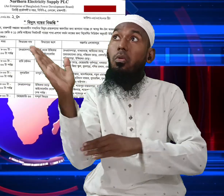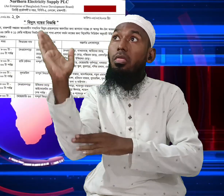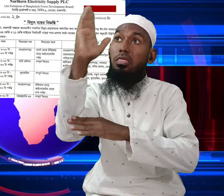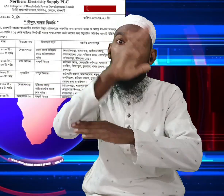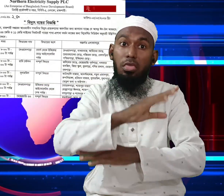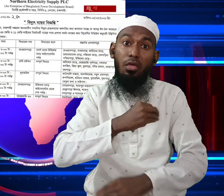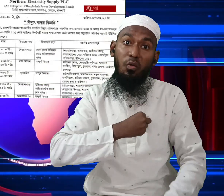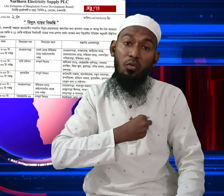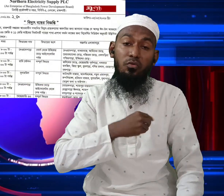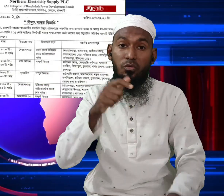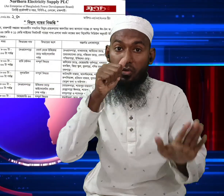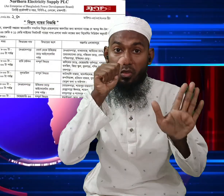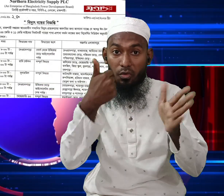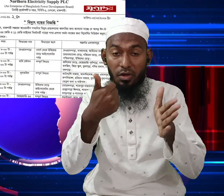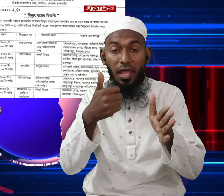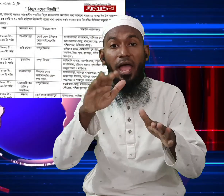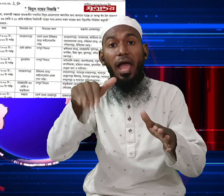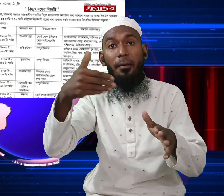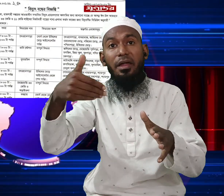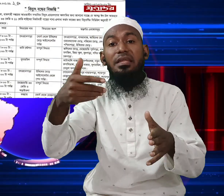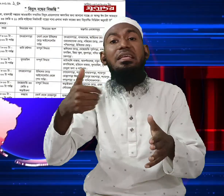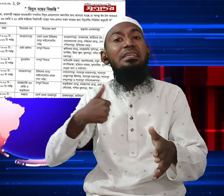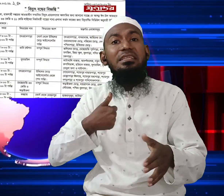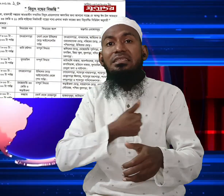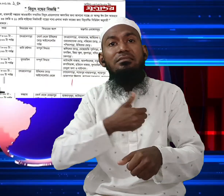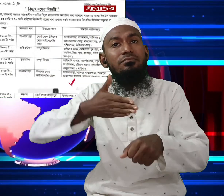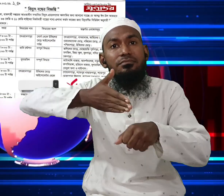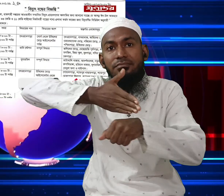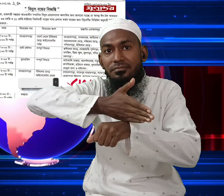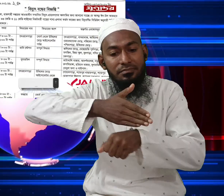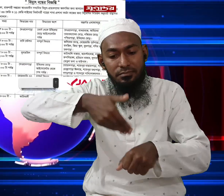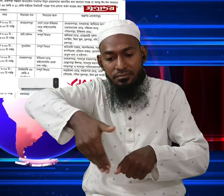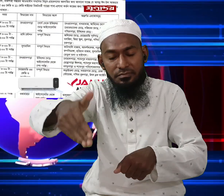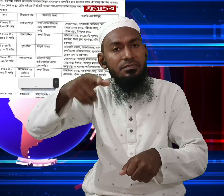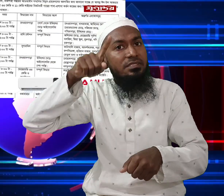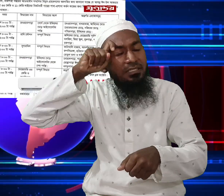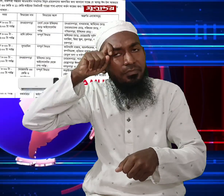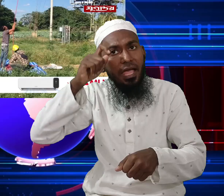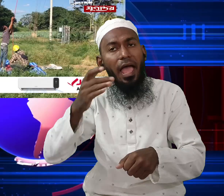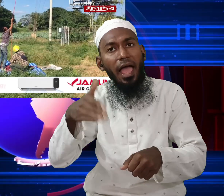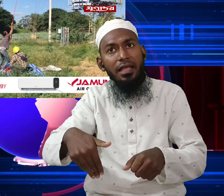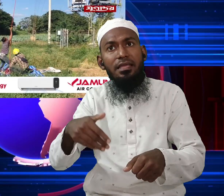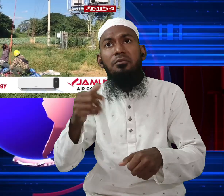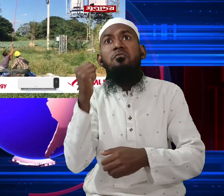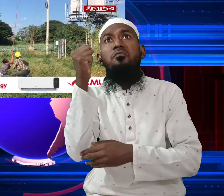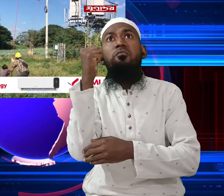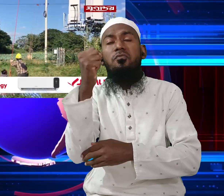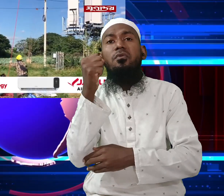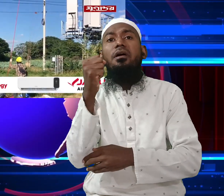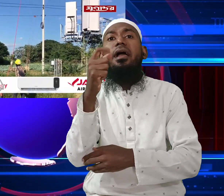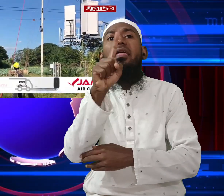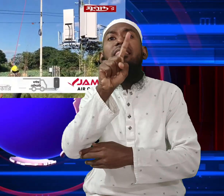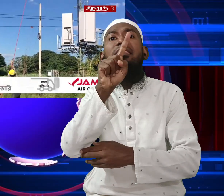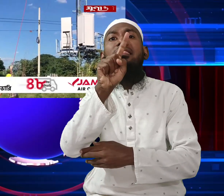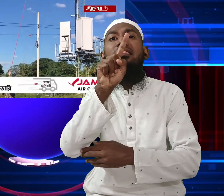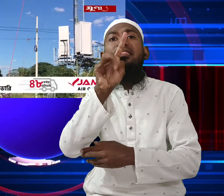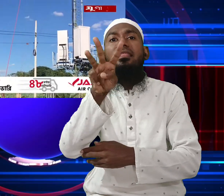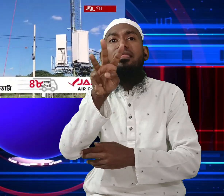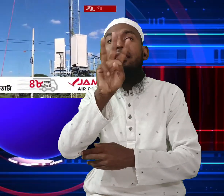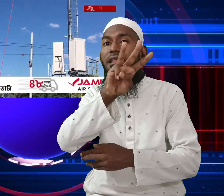আজহায় নিরবিচ্ছিন্ন বিদ্যুৎ সরবরাহের লক্ষ্যে ৩৩ কিলোভোল্ট ও ১১ কিলোভোল্ট লাইনের নিকটবর্তী গাছের শাখা প্রশাখা কর্তন কাজের জন্য আগামী